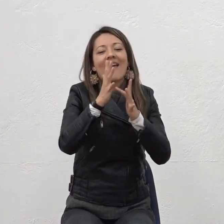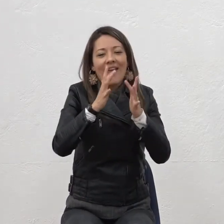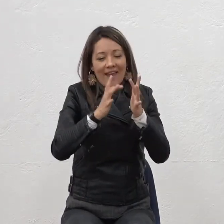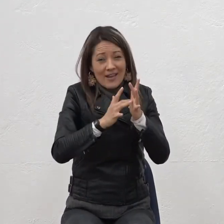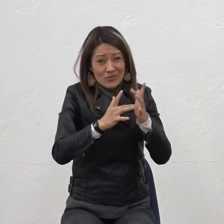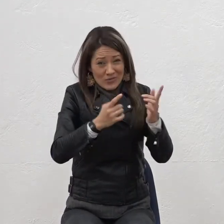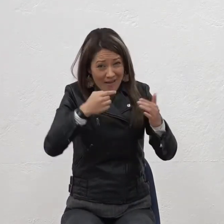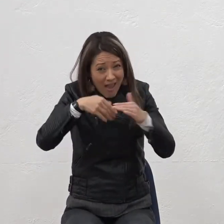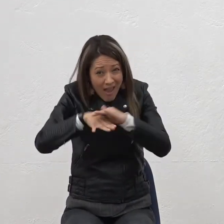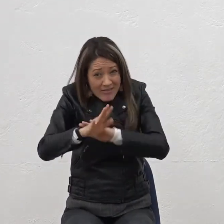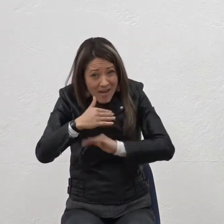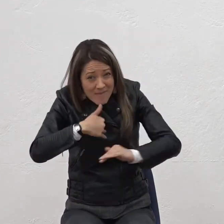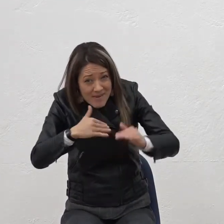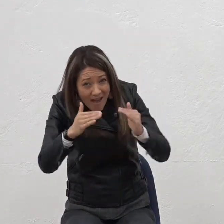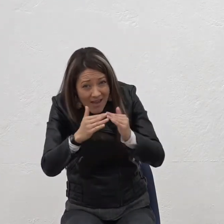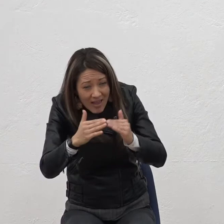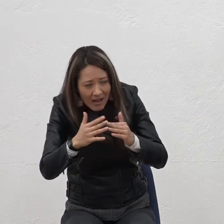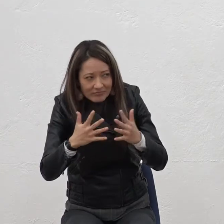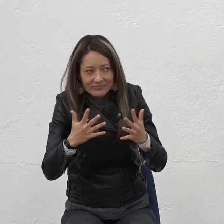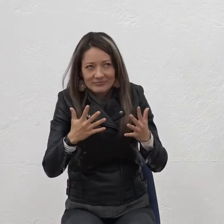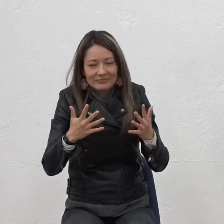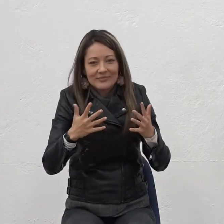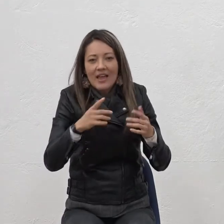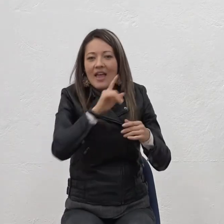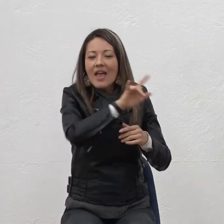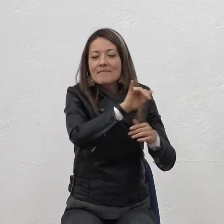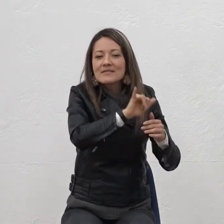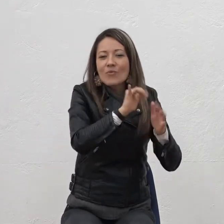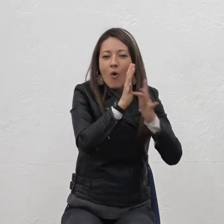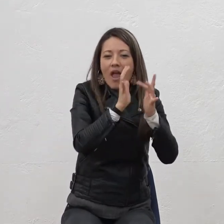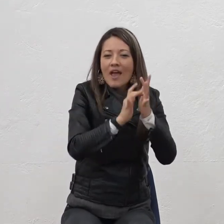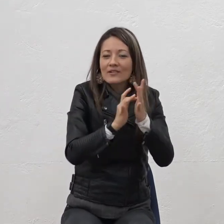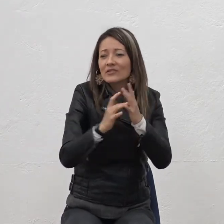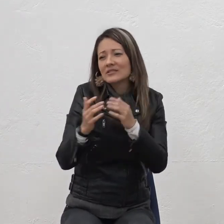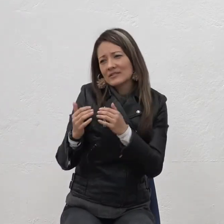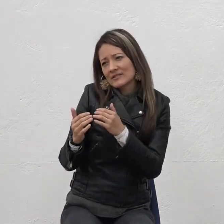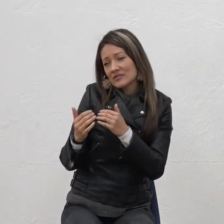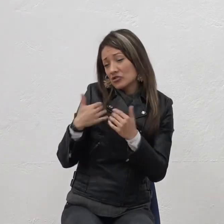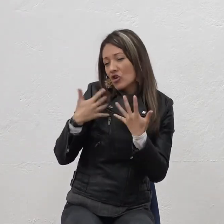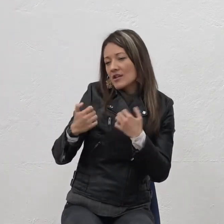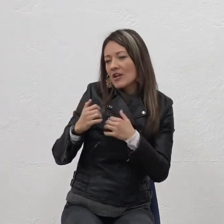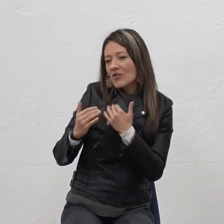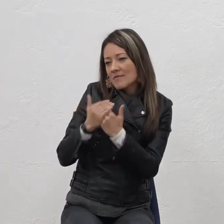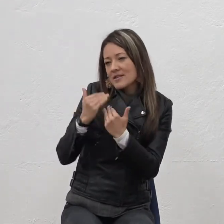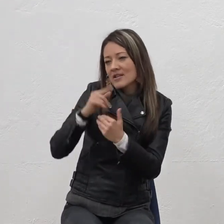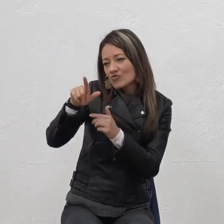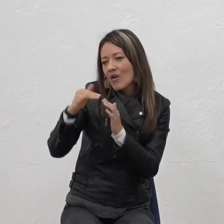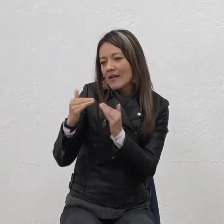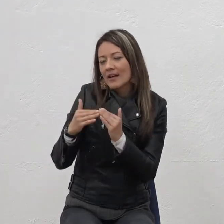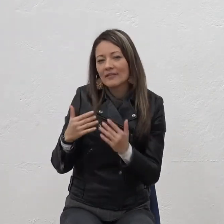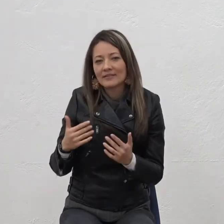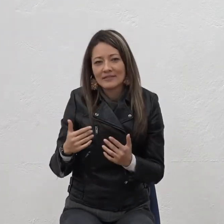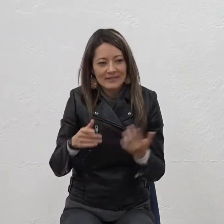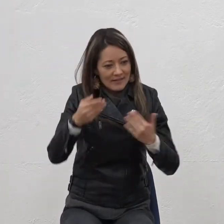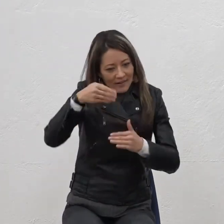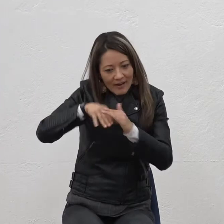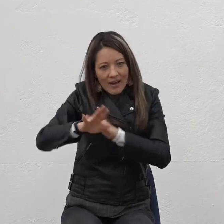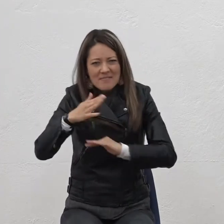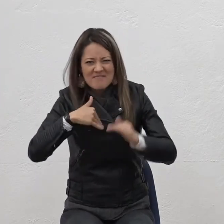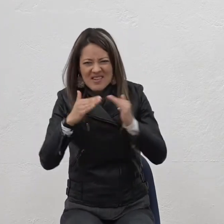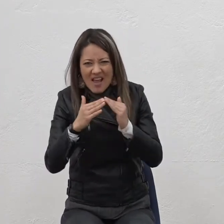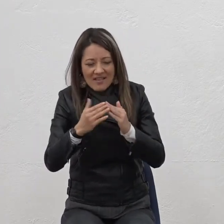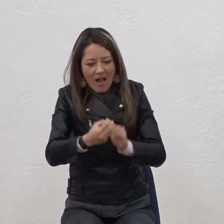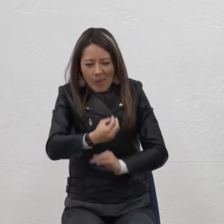entrara a nuestra casa, que Jesús se autoinvitara y viniera a nuestra casa y cenara con